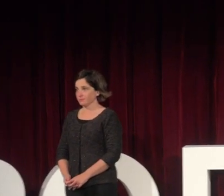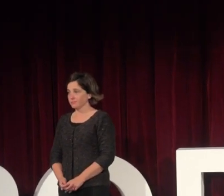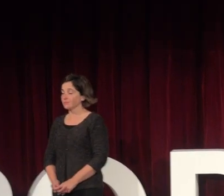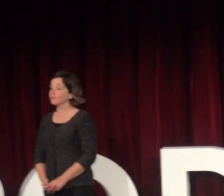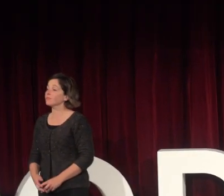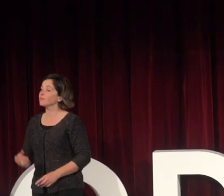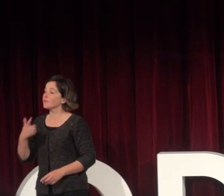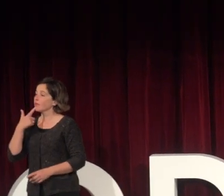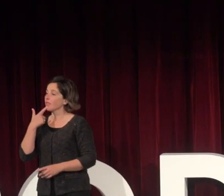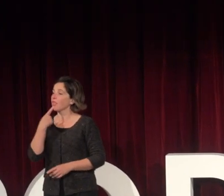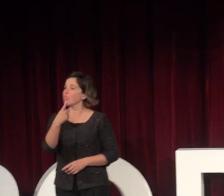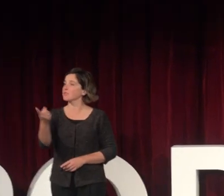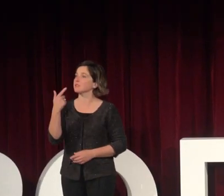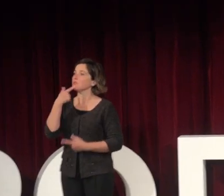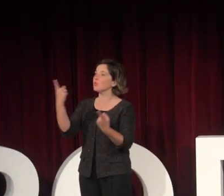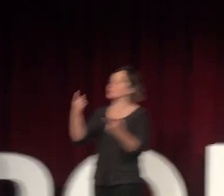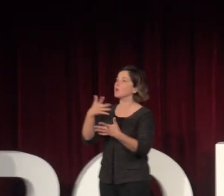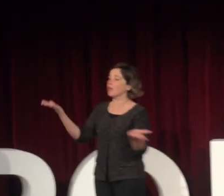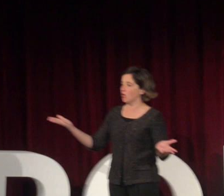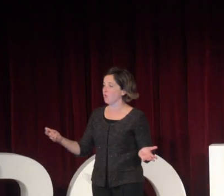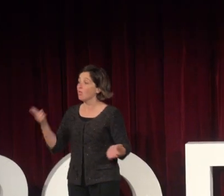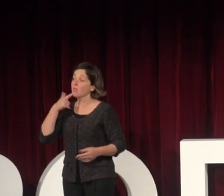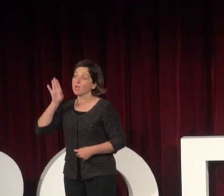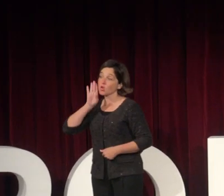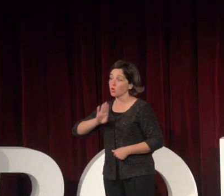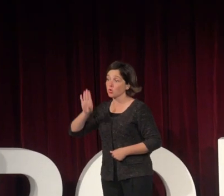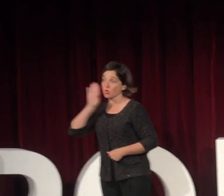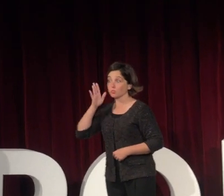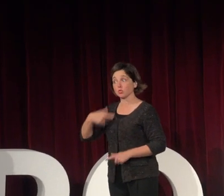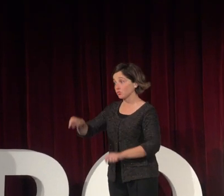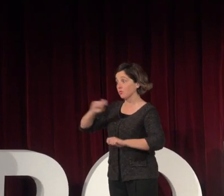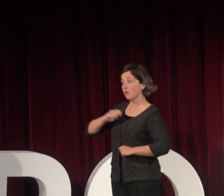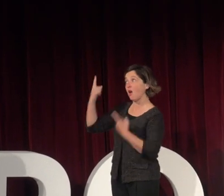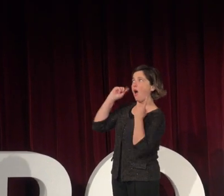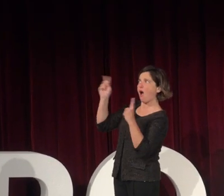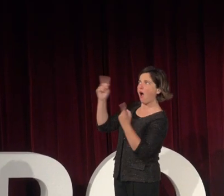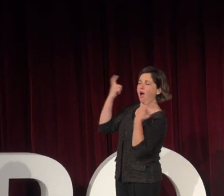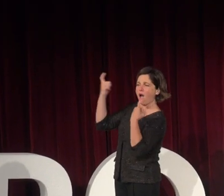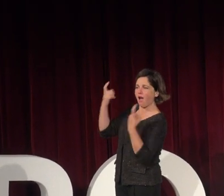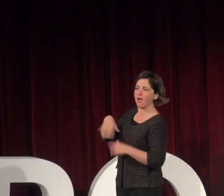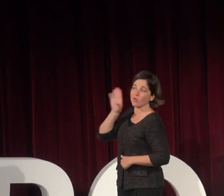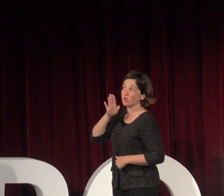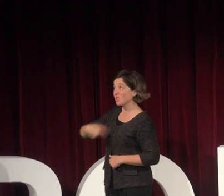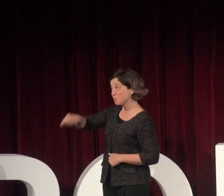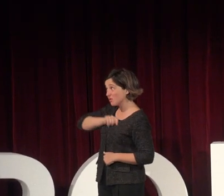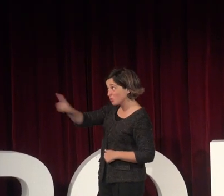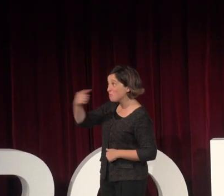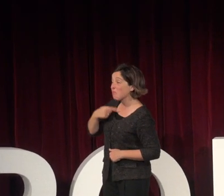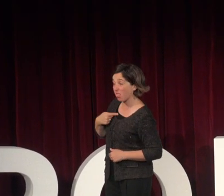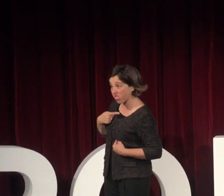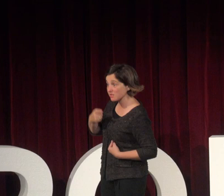Vamos a decírselo muy claro, los corruptos no nos van a dar lecciones de cómo ser españoles